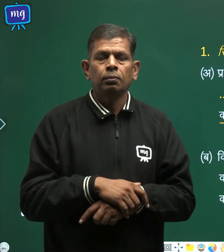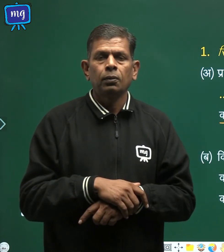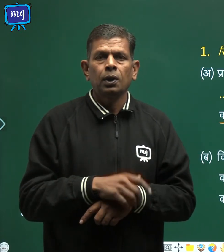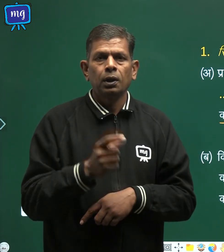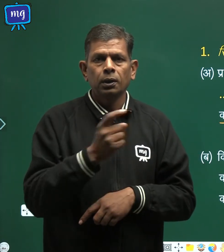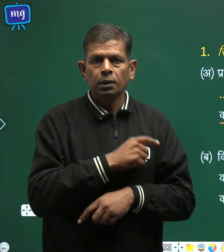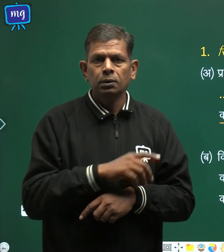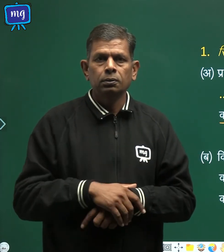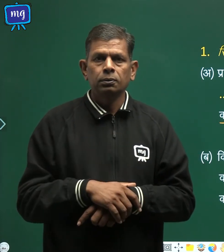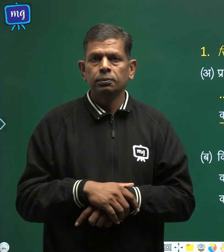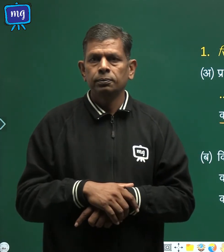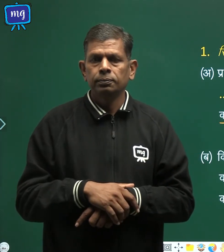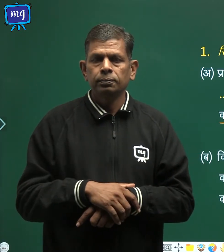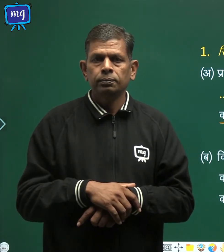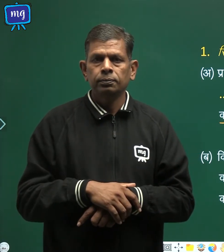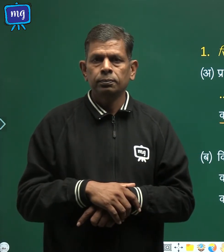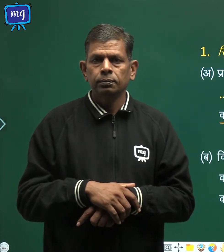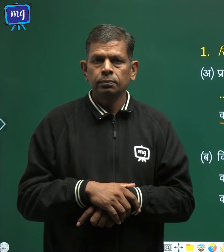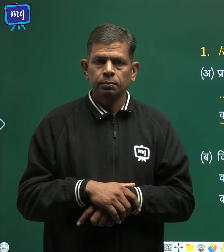जलवायु।